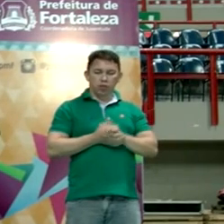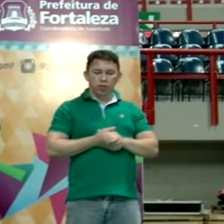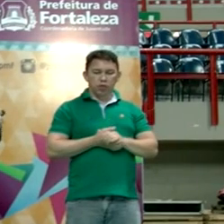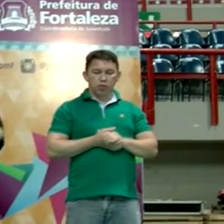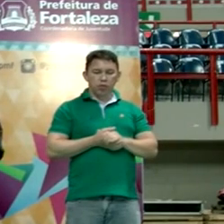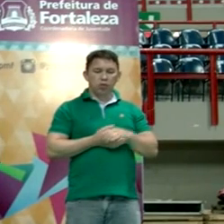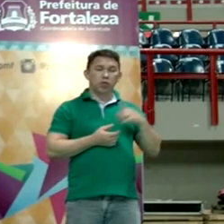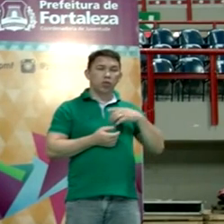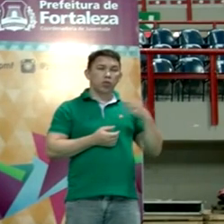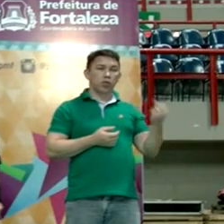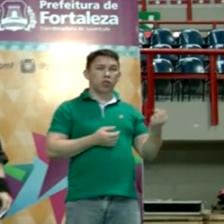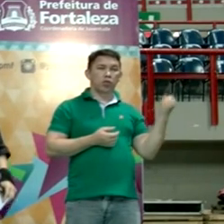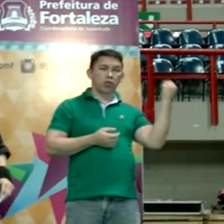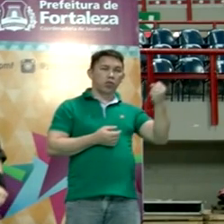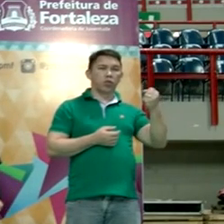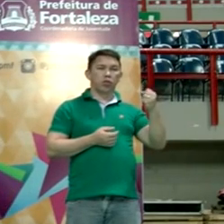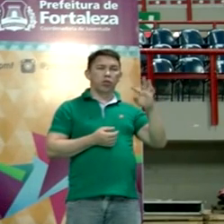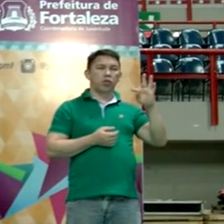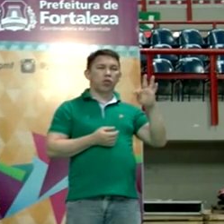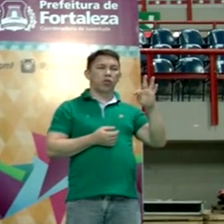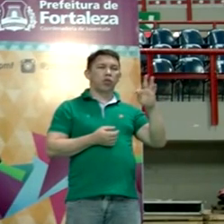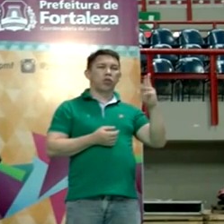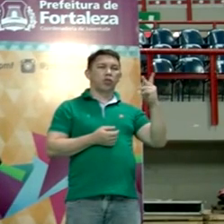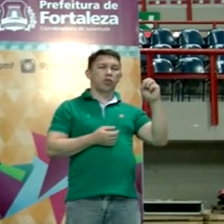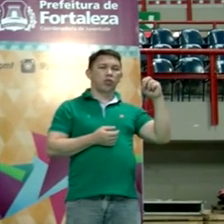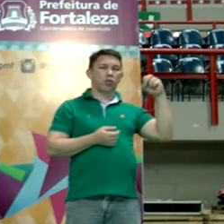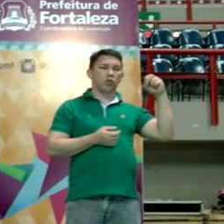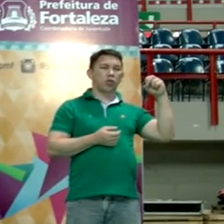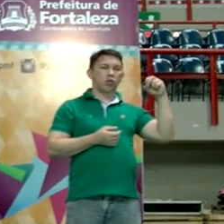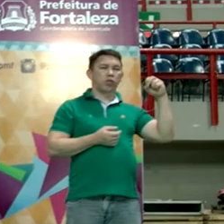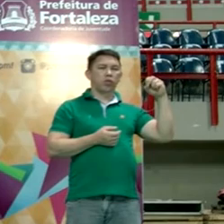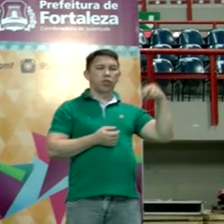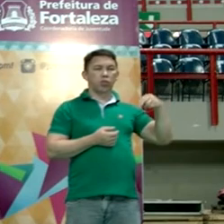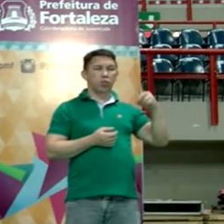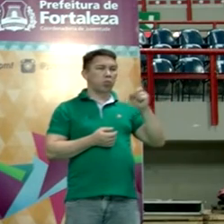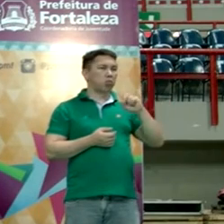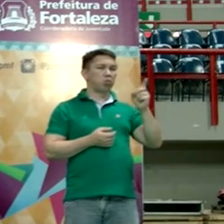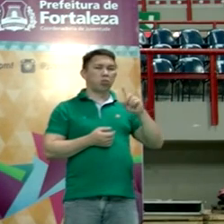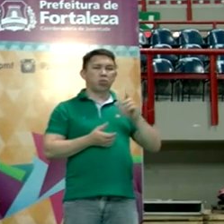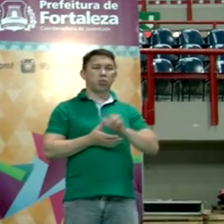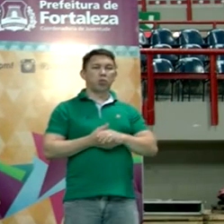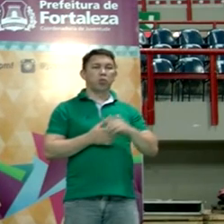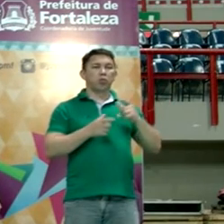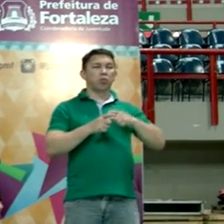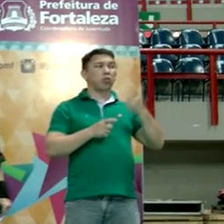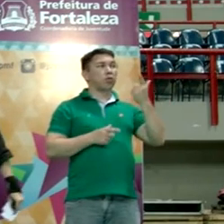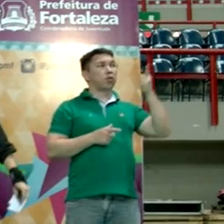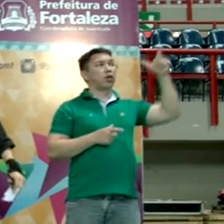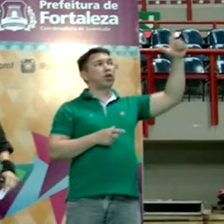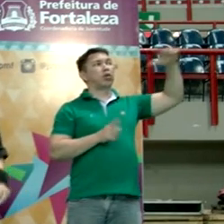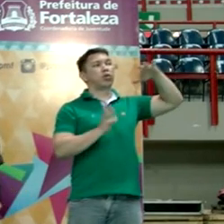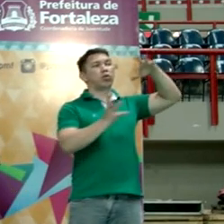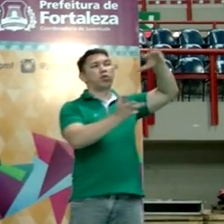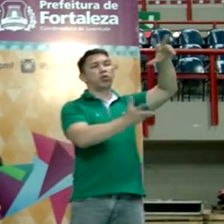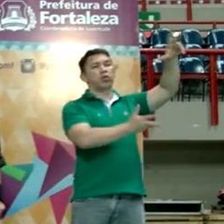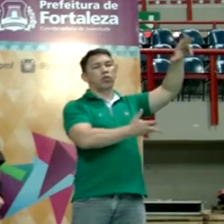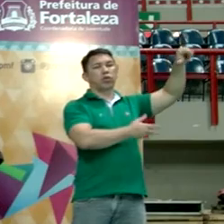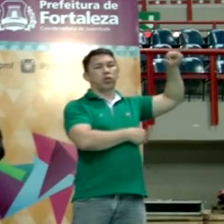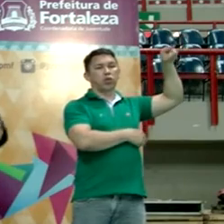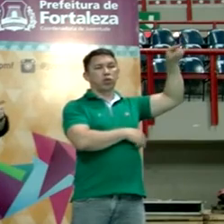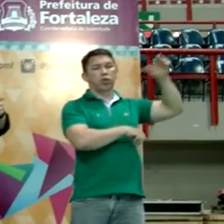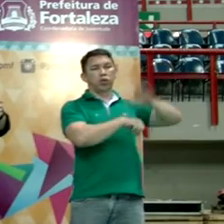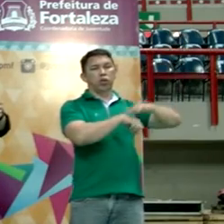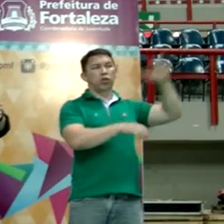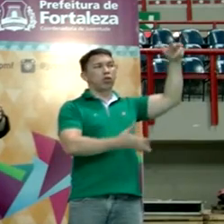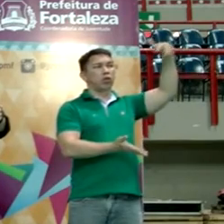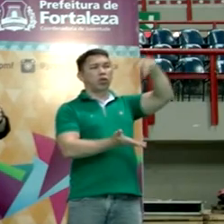você vai pegar o Thor. Esse ano o Thor nem é norte-americano. Não. Ele veio de Asgard. É um deus nórdico,